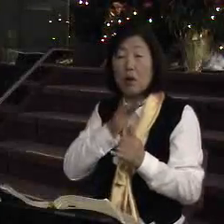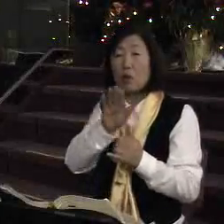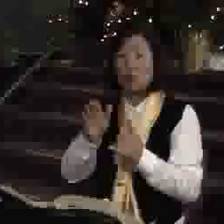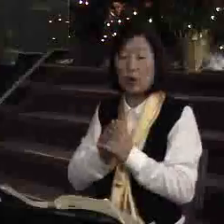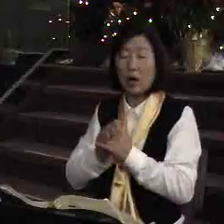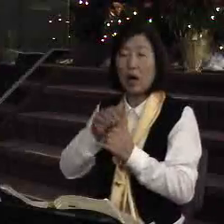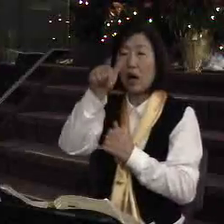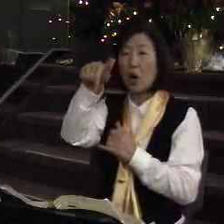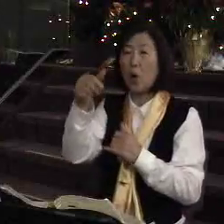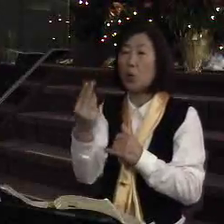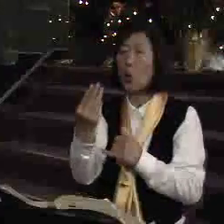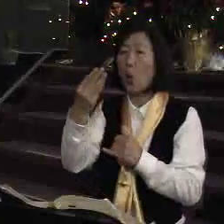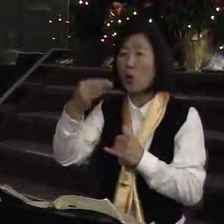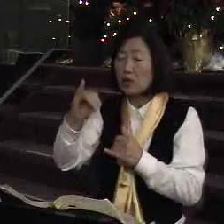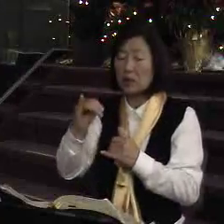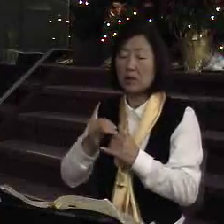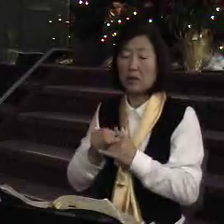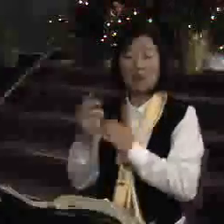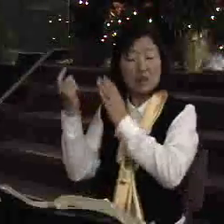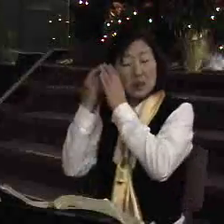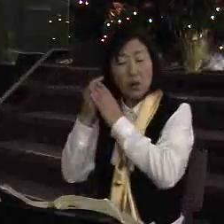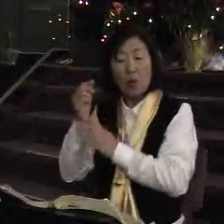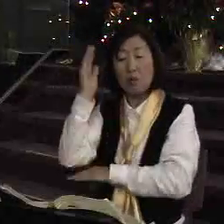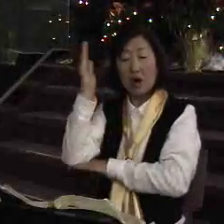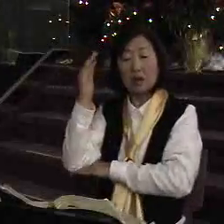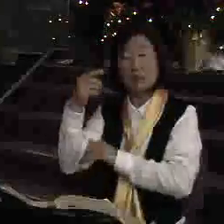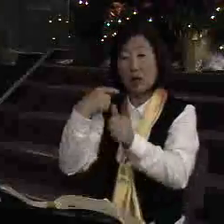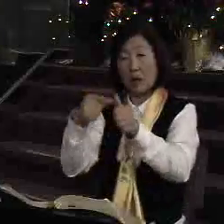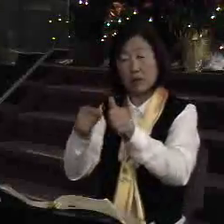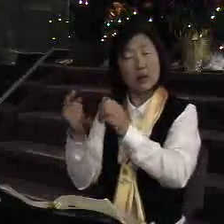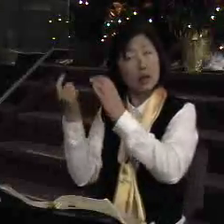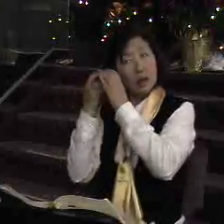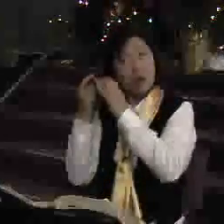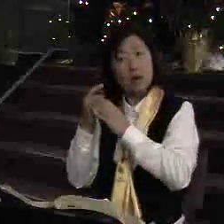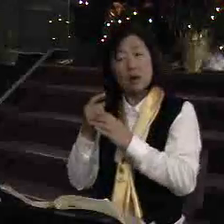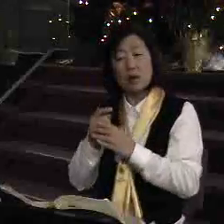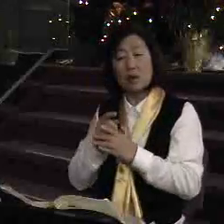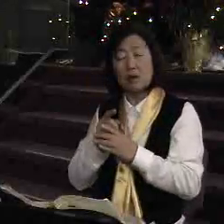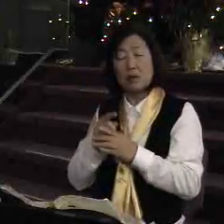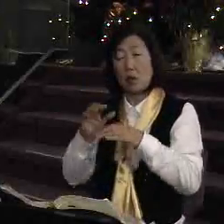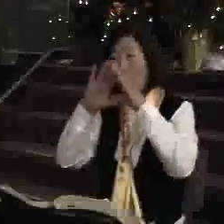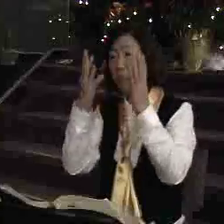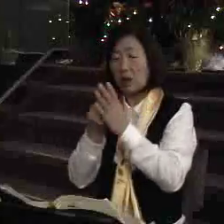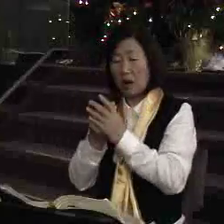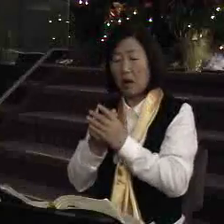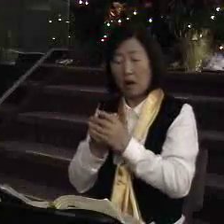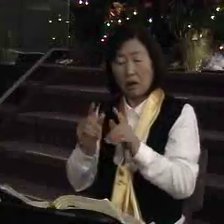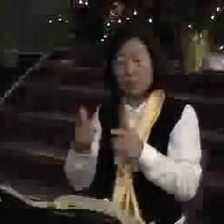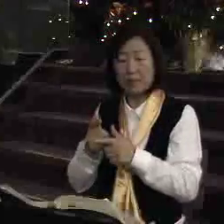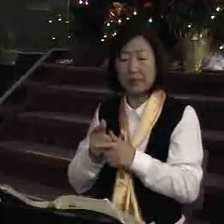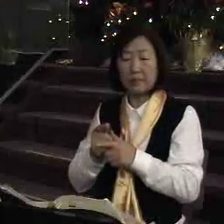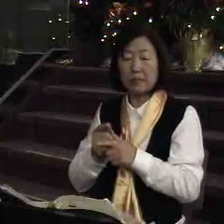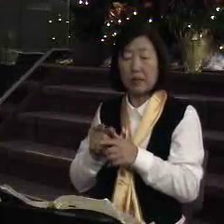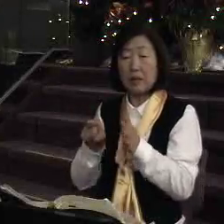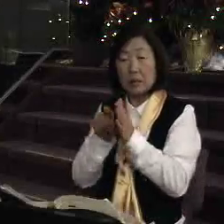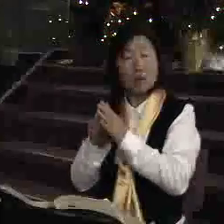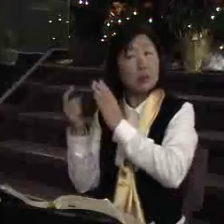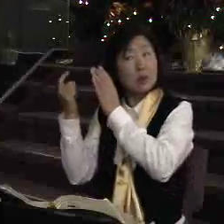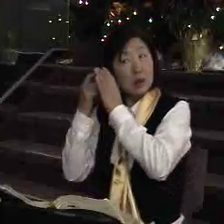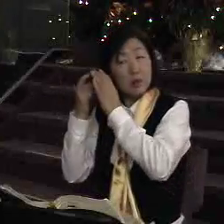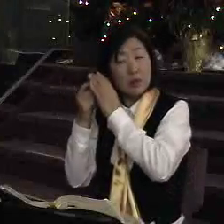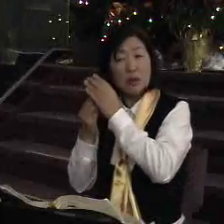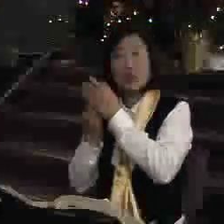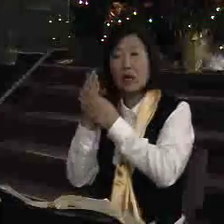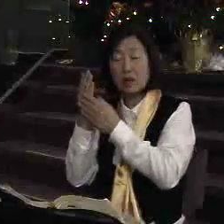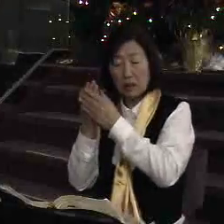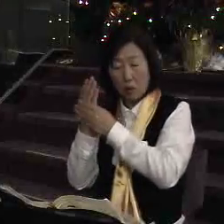무슨 교리를 듣고 무슨 말씀의 가르침을 듣느냐가 사실 모두 전부 다입니다. 전부 다. 성경에 보니까 믿음은 들음에서